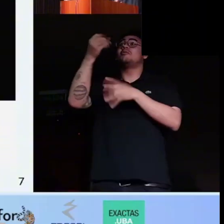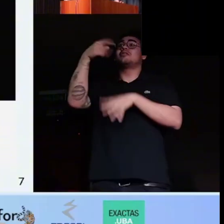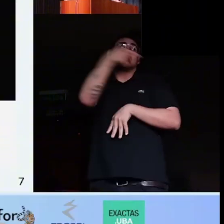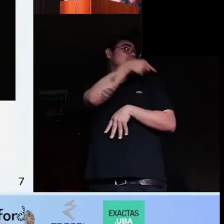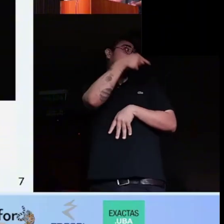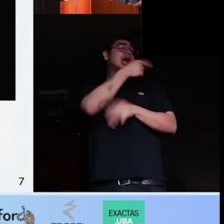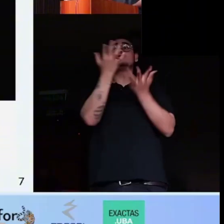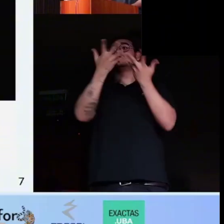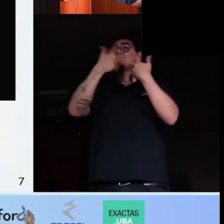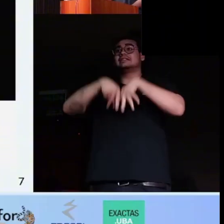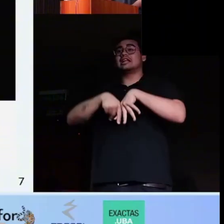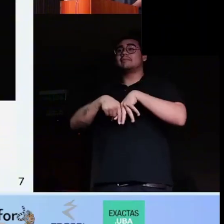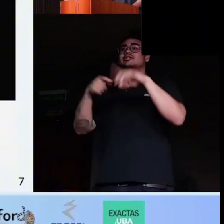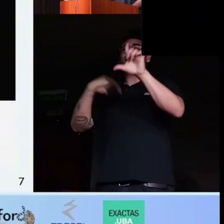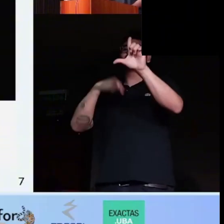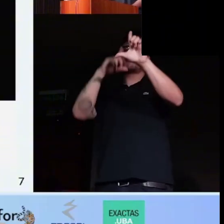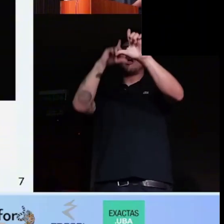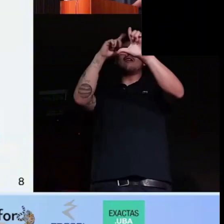repitas.